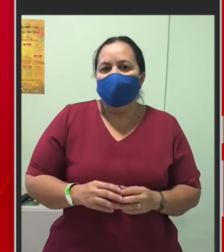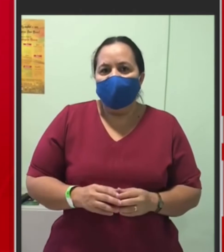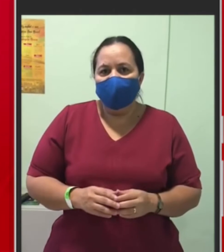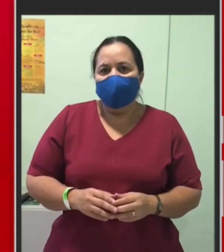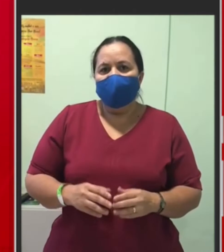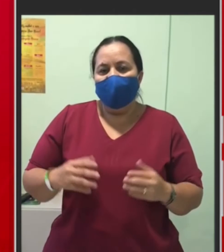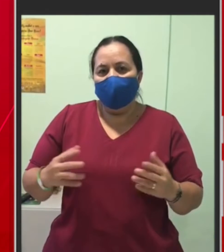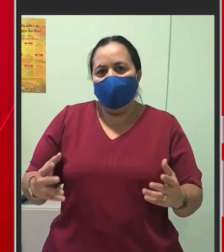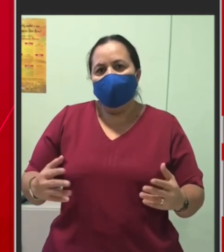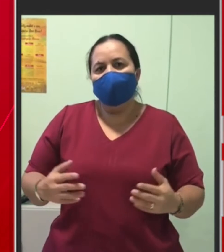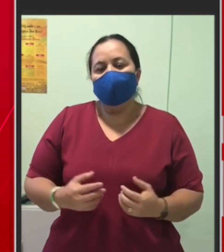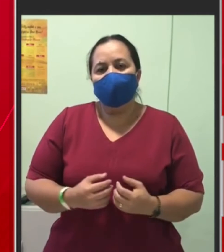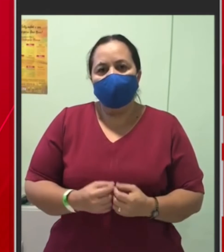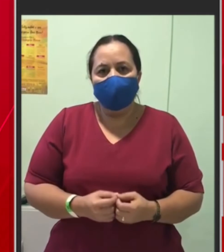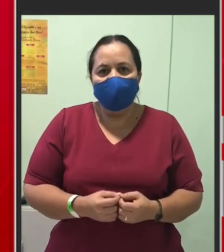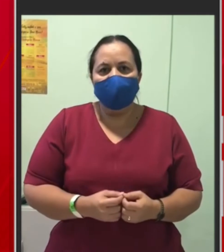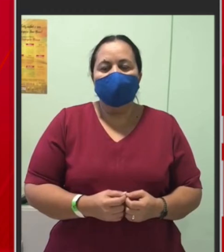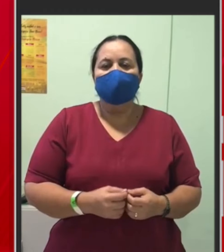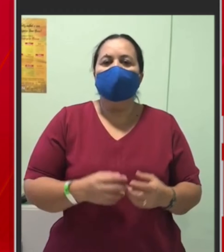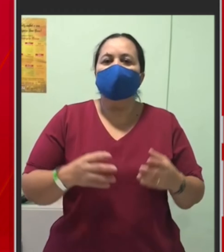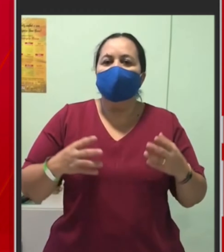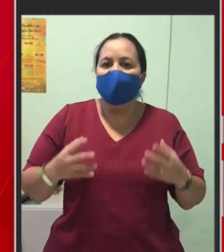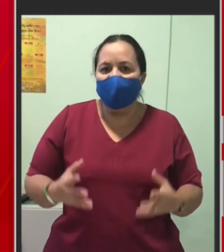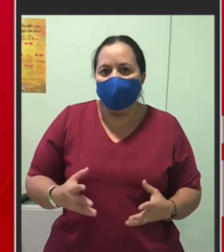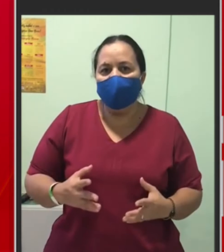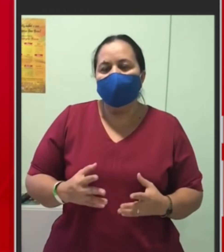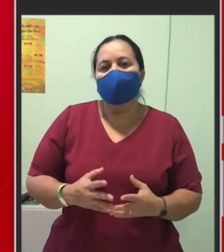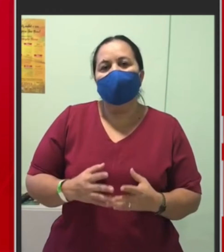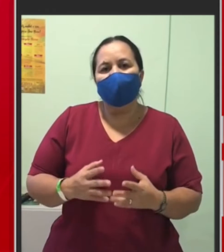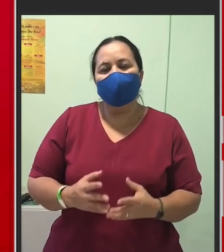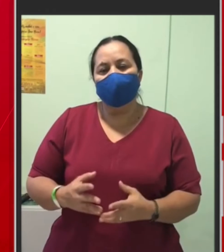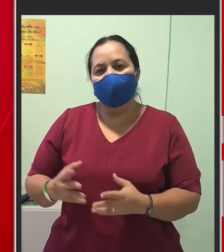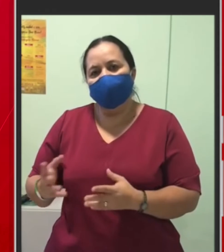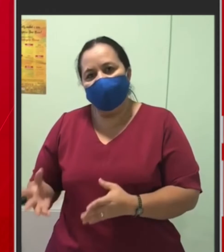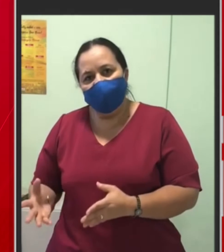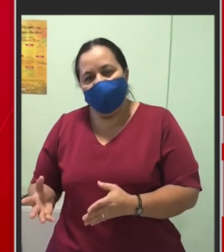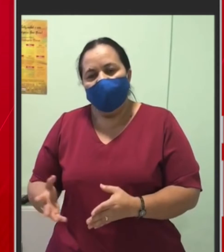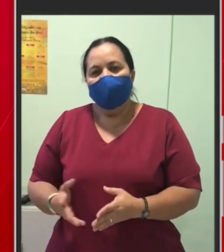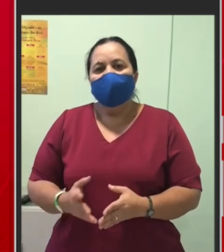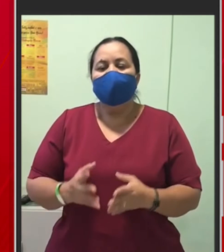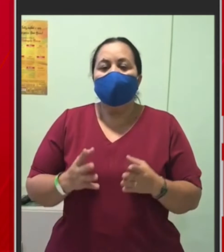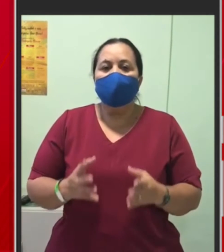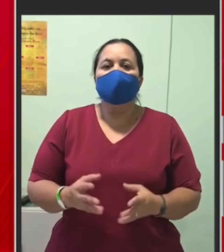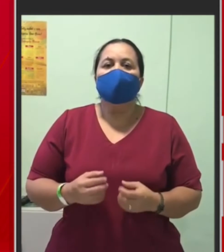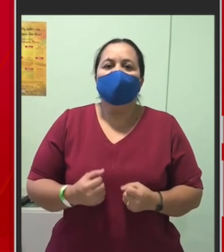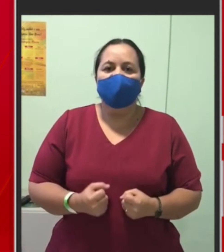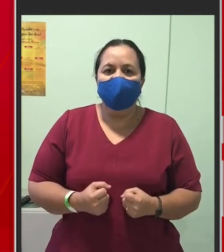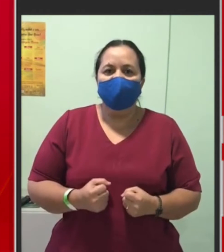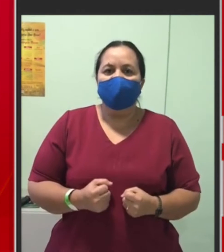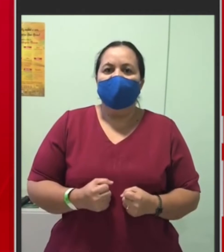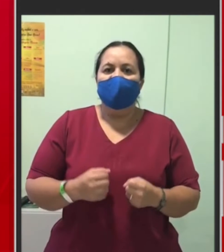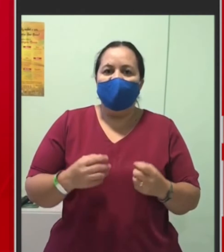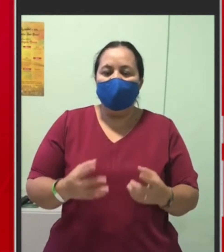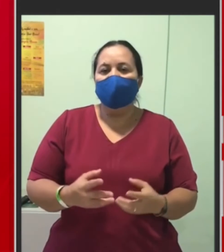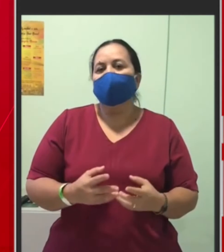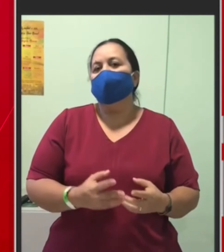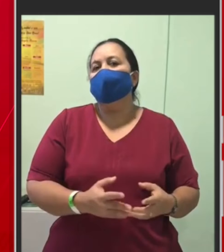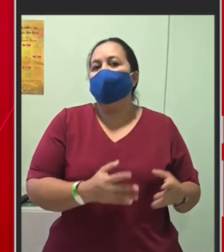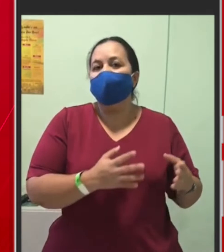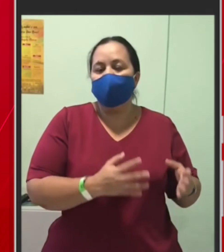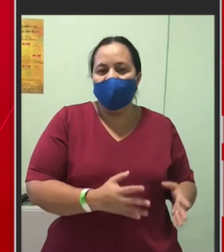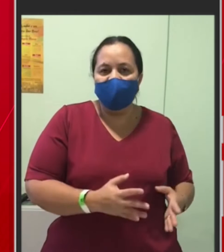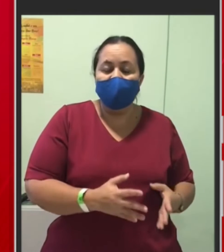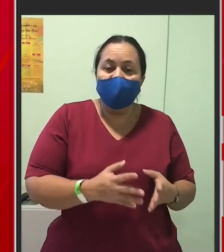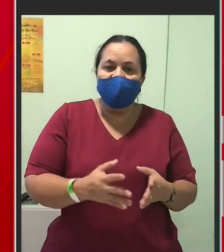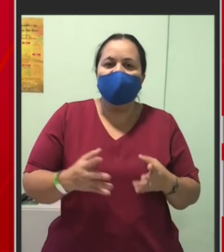nas comunidades onde as pessoas não têm água para sobreviver. E com certeza a água